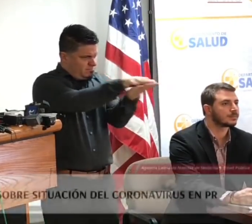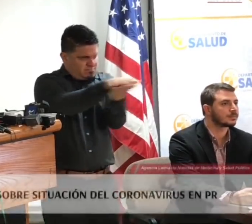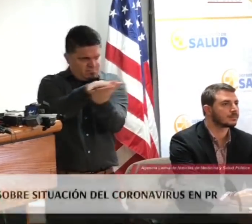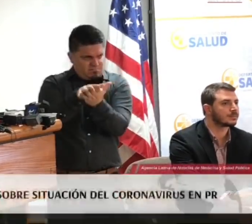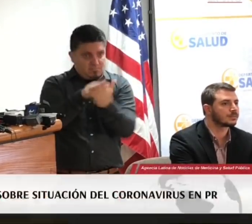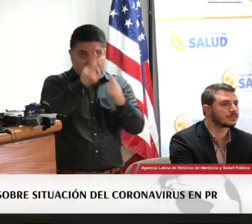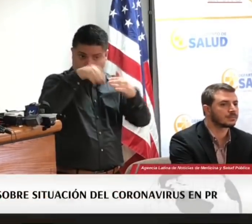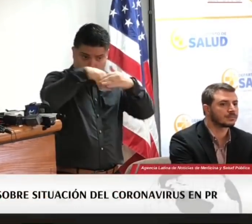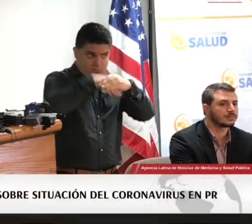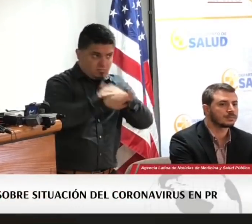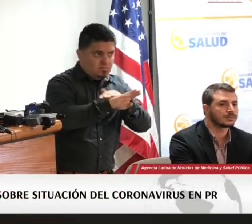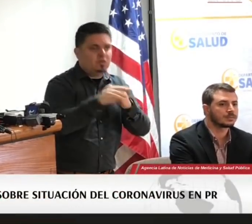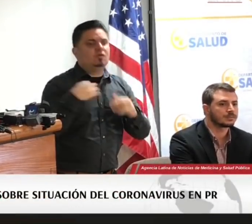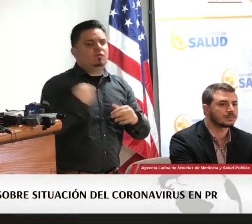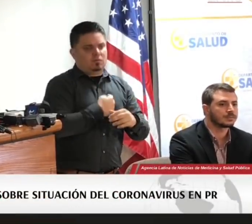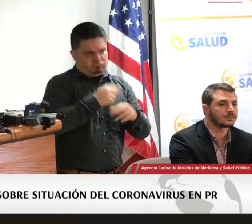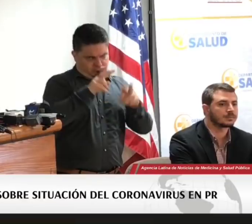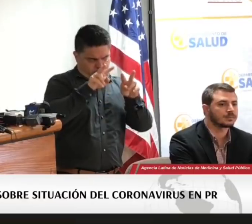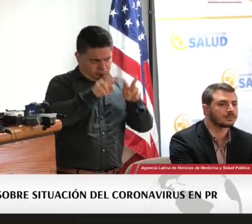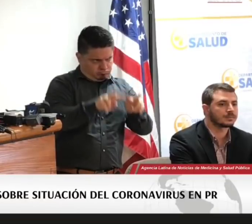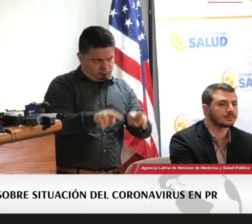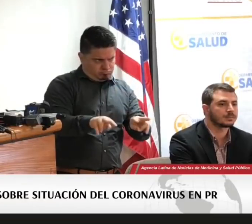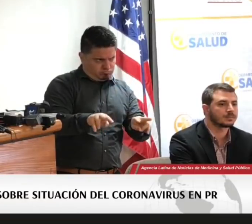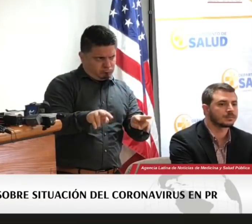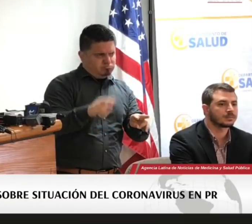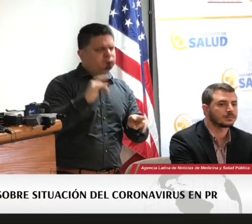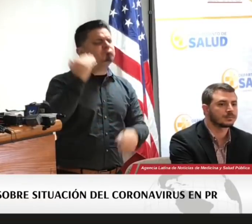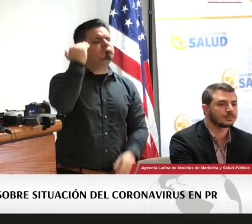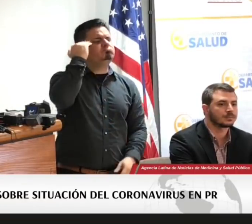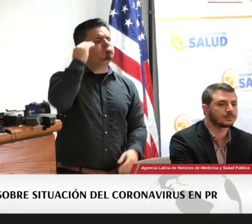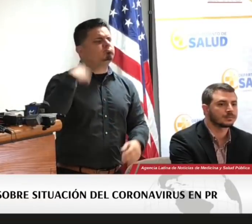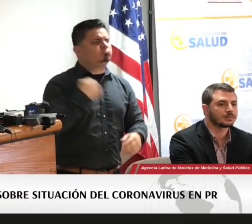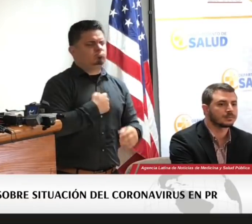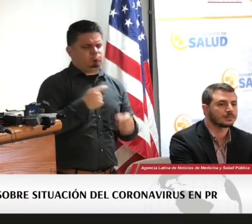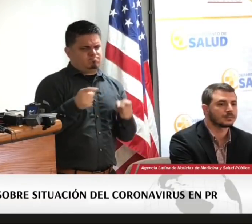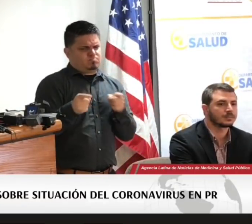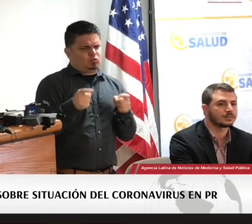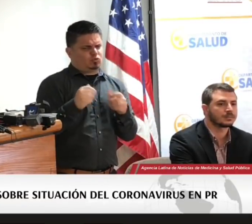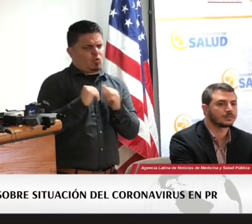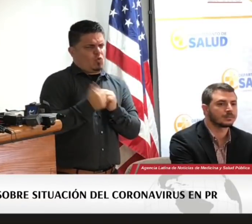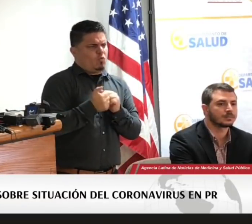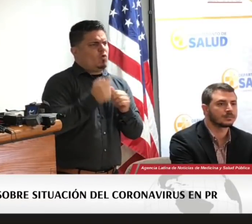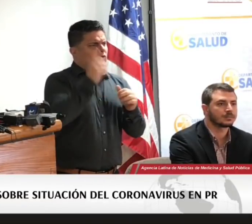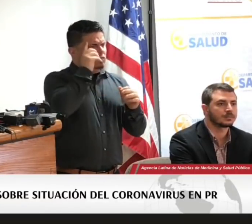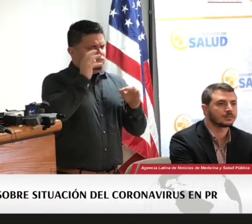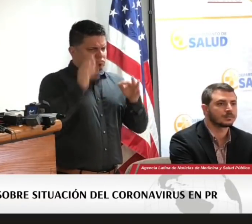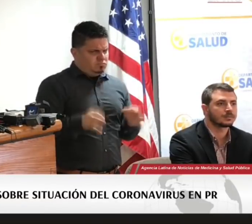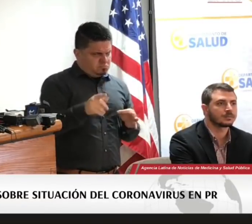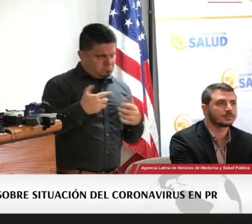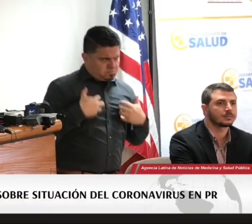nuestra jurisdicción, nosotros tengamos algún control de su estado de salud.